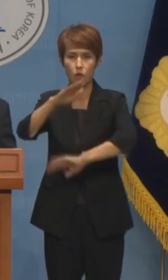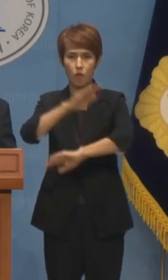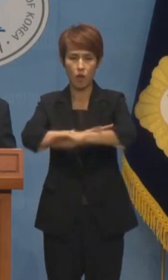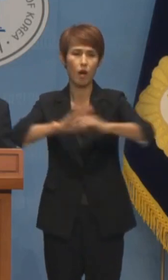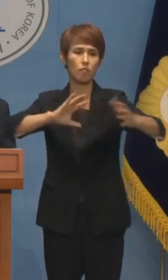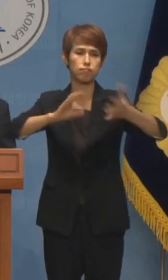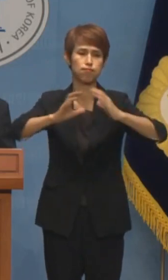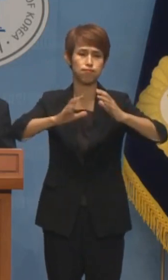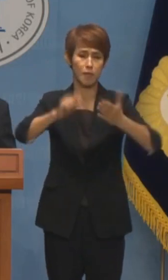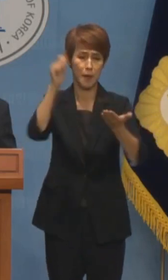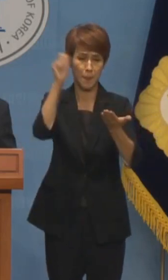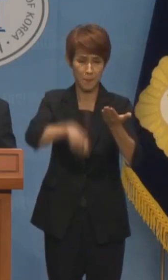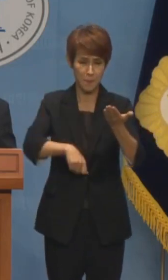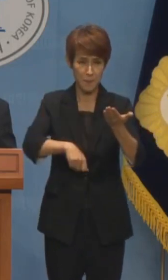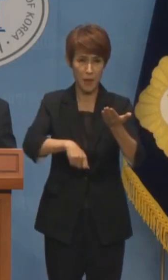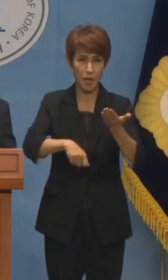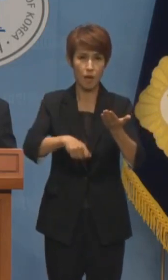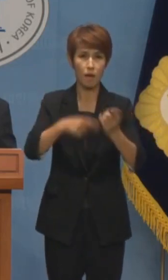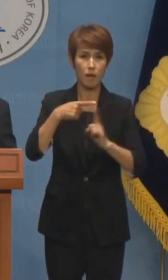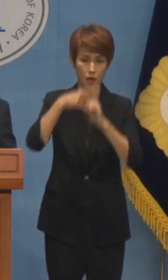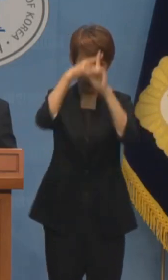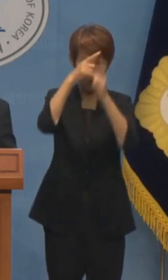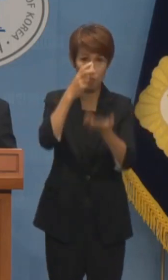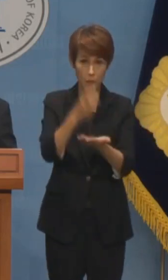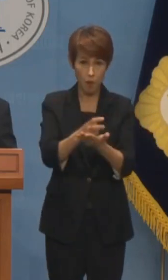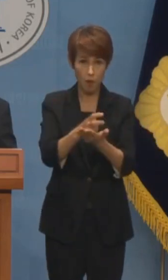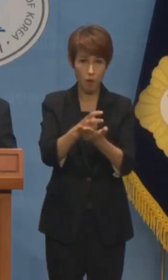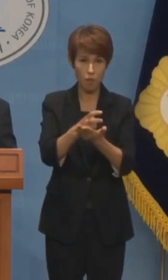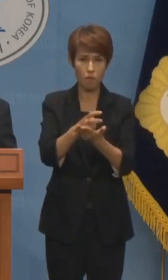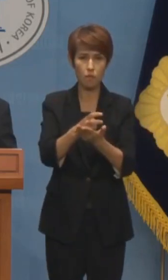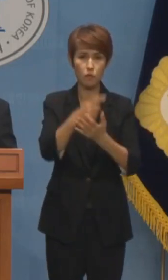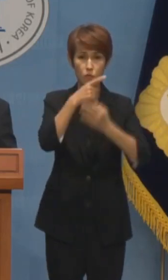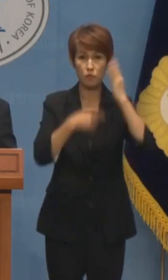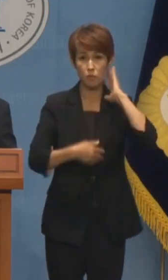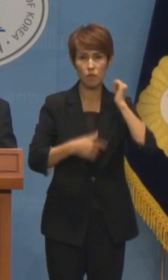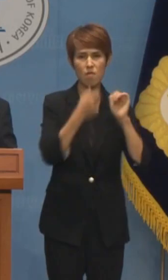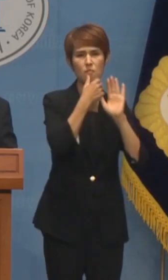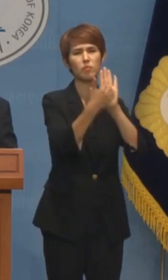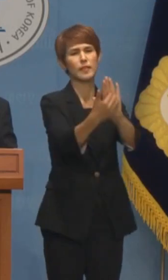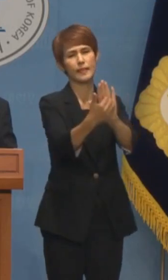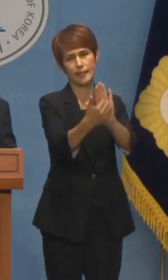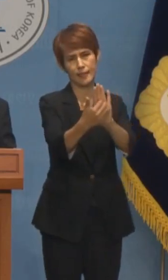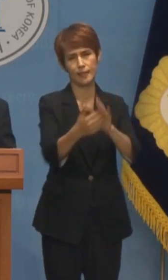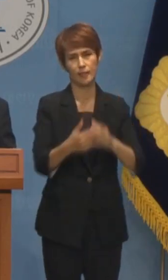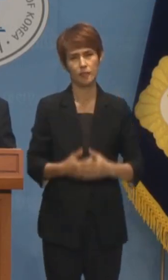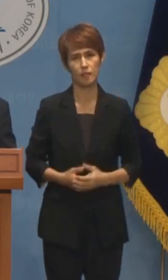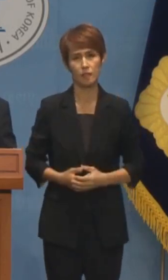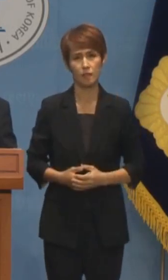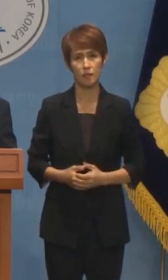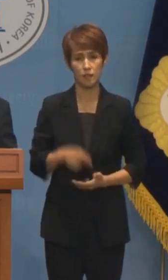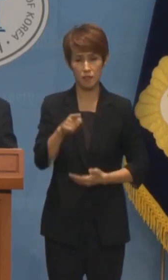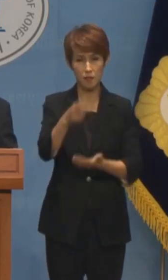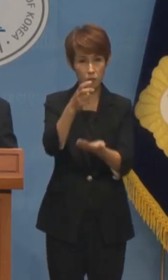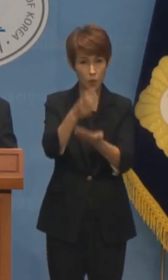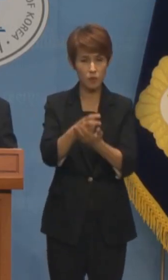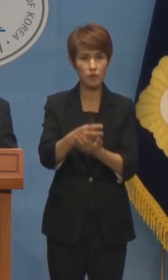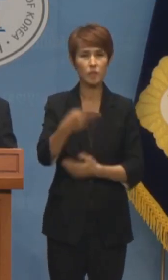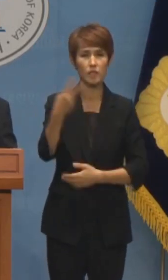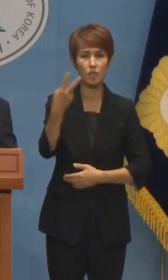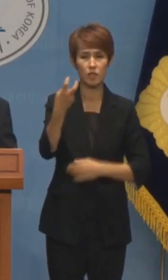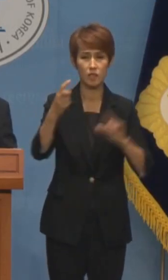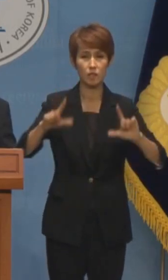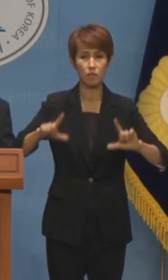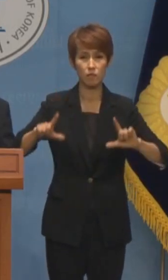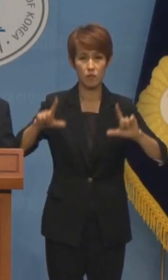거쳐 통과시킨 간호법에 대해 거부권을 행사하였습니다. 간호법은